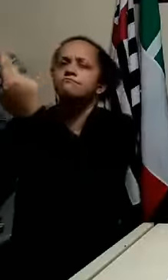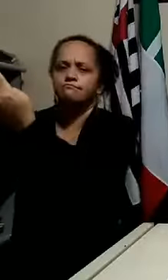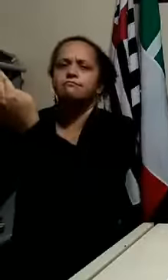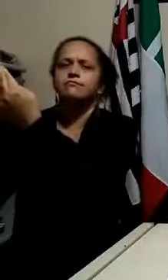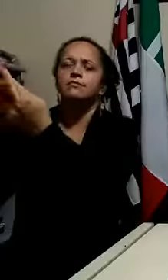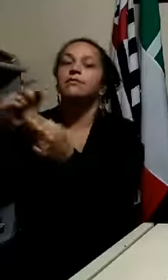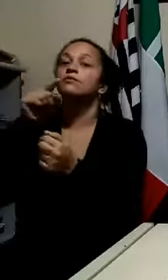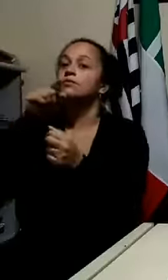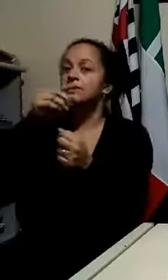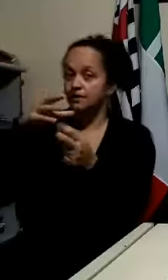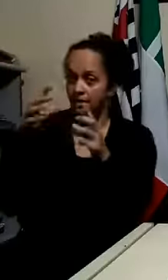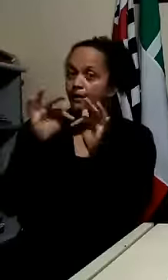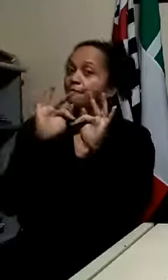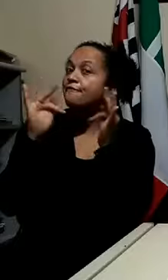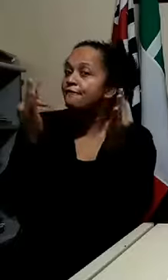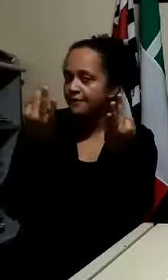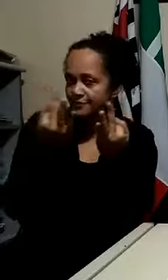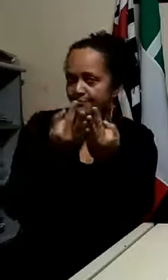de Deus.